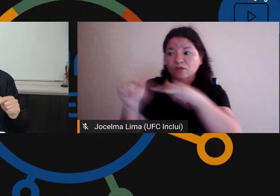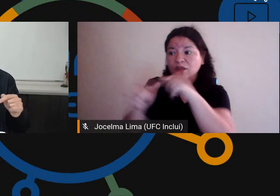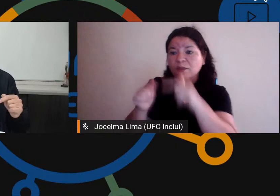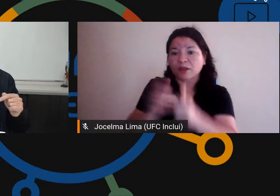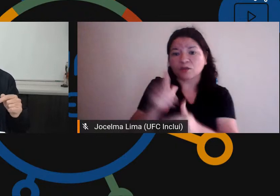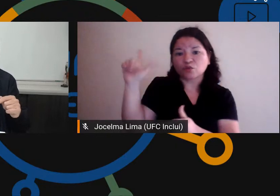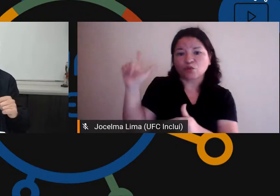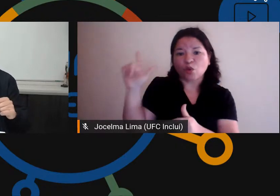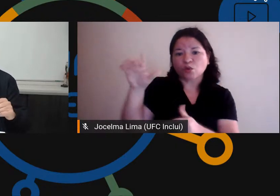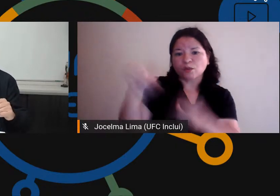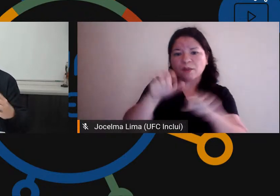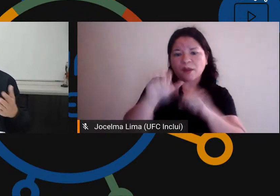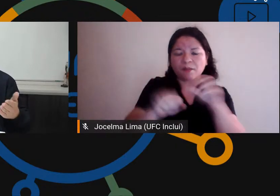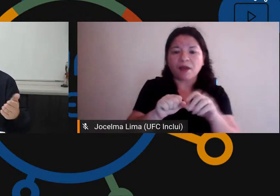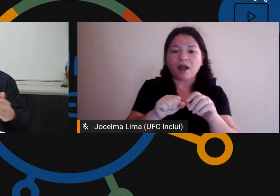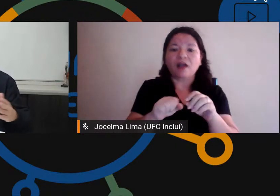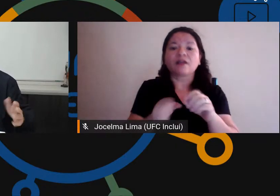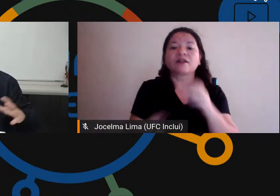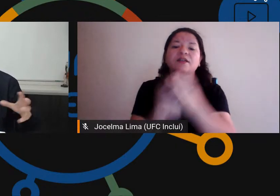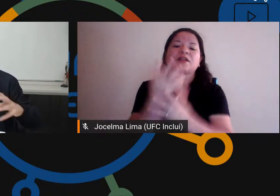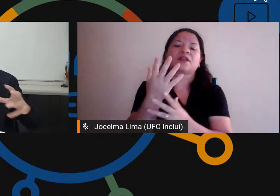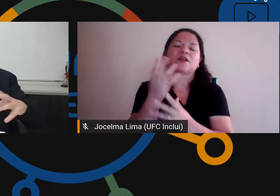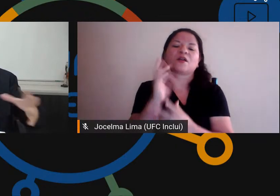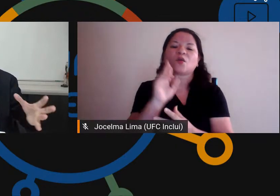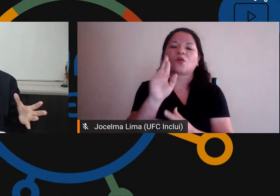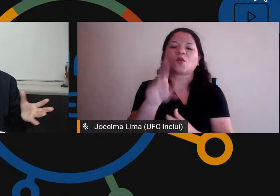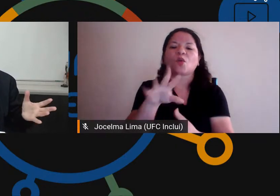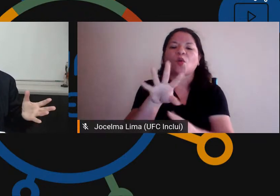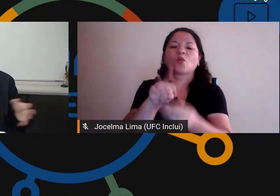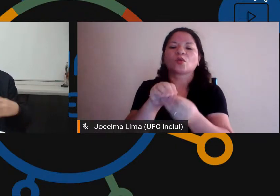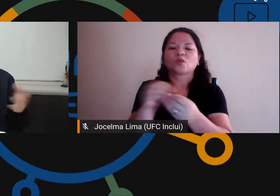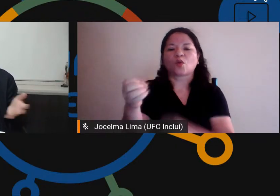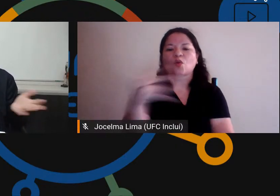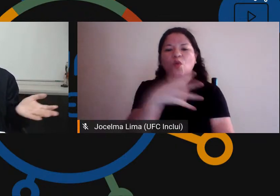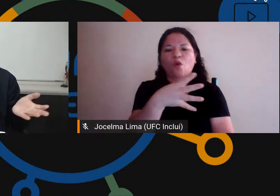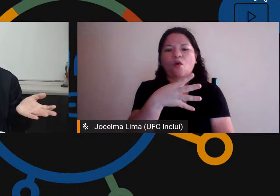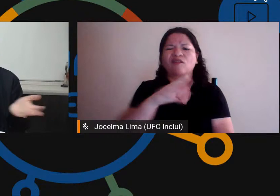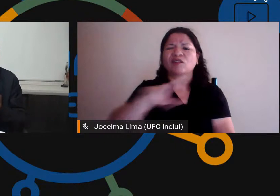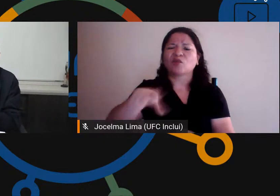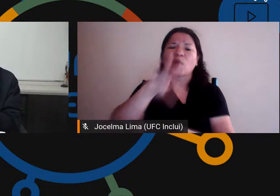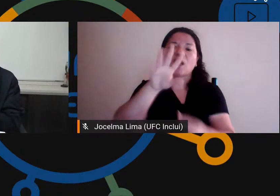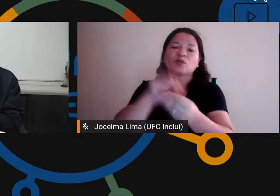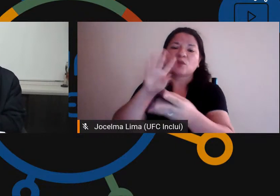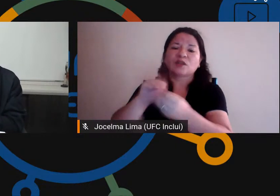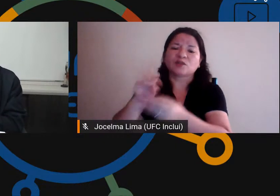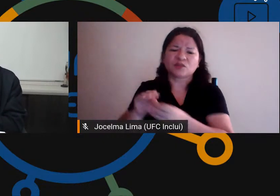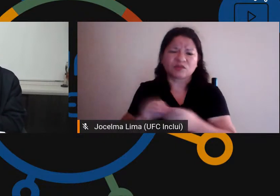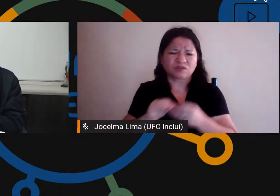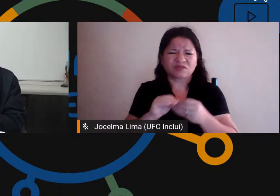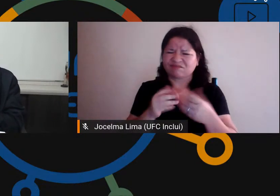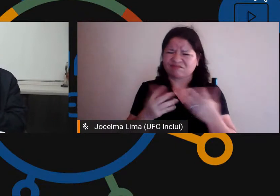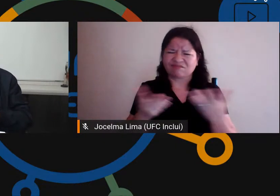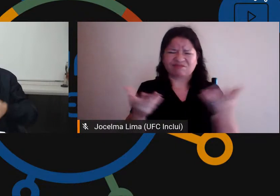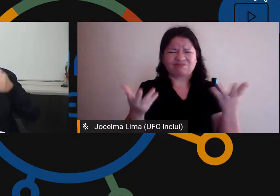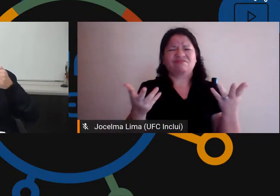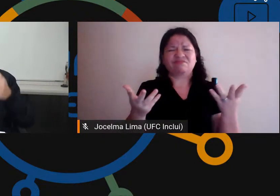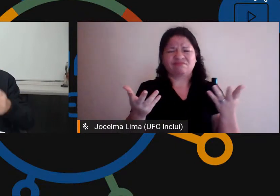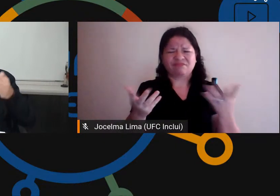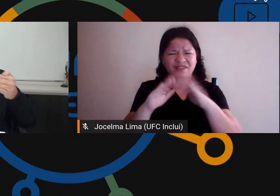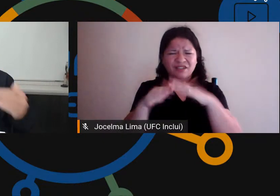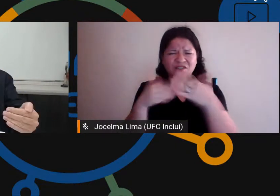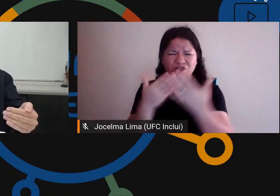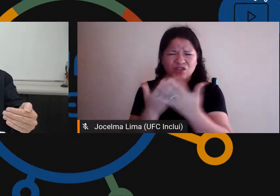e constrói a conclusão nova. Não é para dizer, resumir o que cada um falou, isso daí qualquer um faz, isso é trabalho escolar. O que nós temos